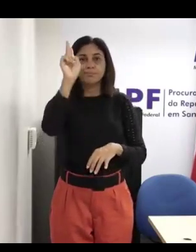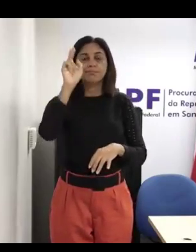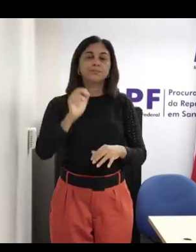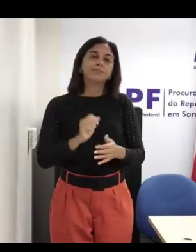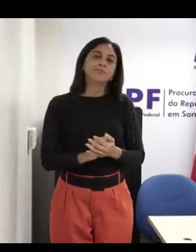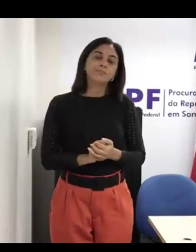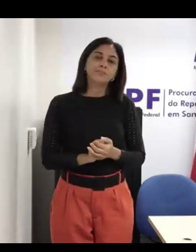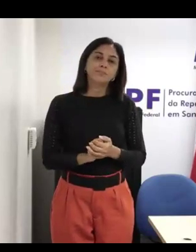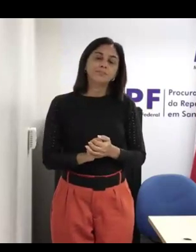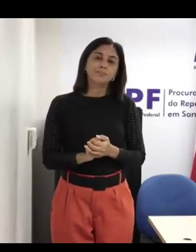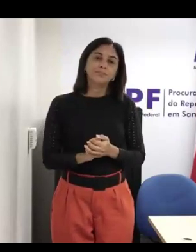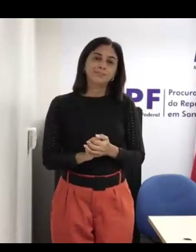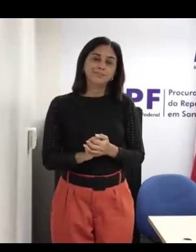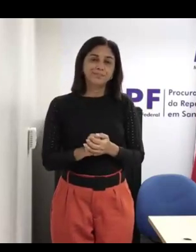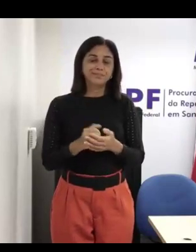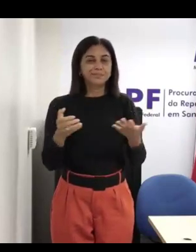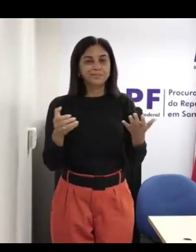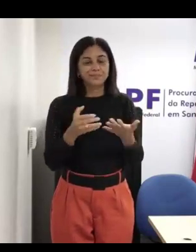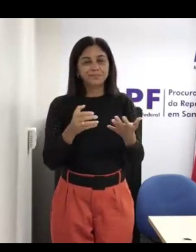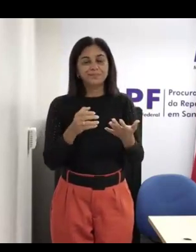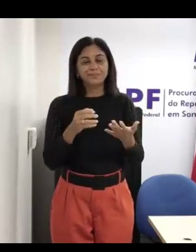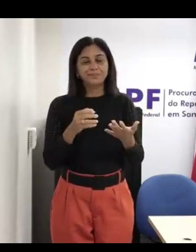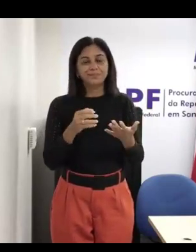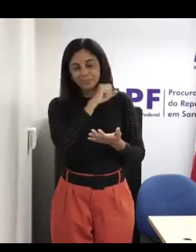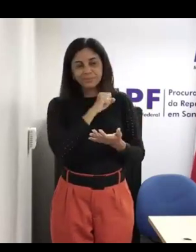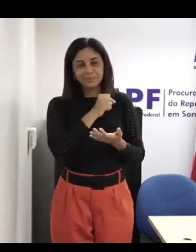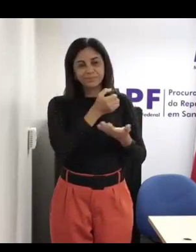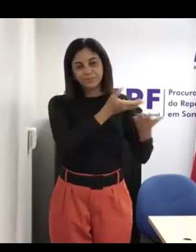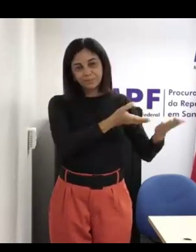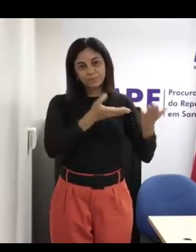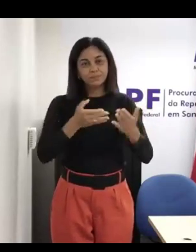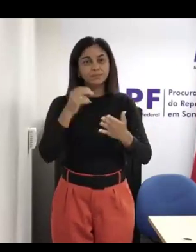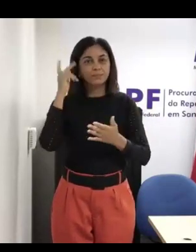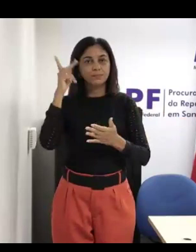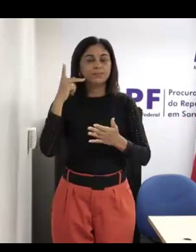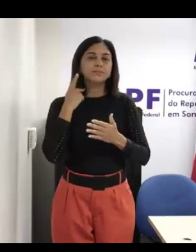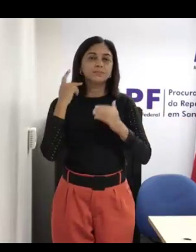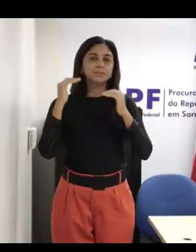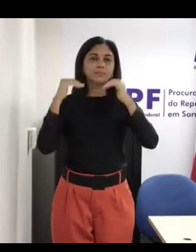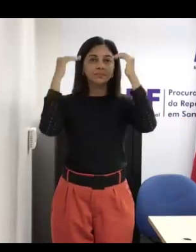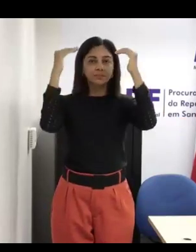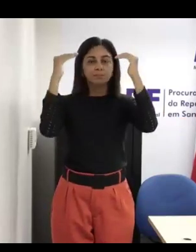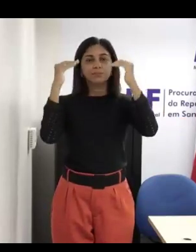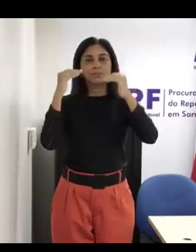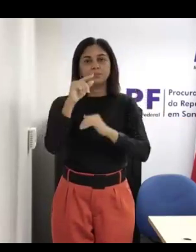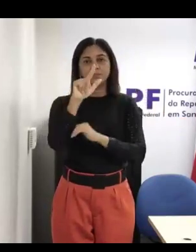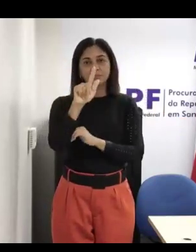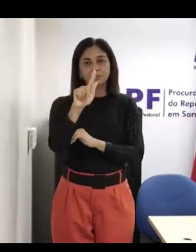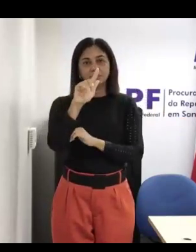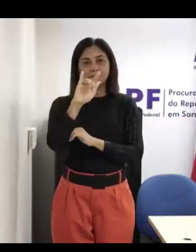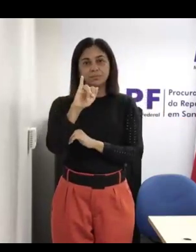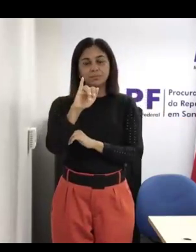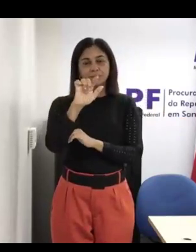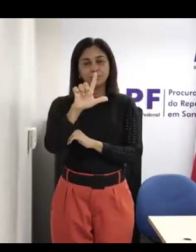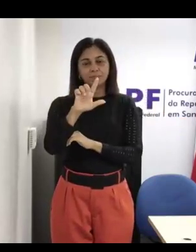sem mais delongas repasso a palavra para o procurador da república Gilberto naves para que Ele nos